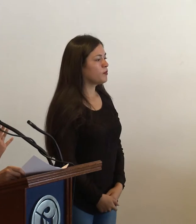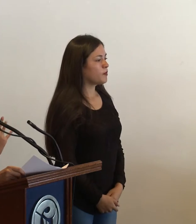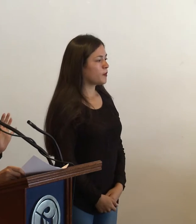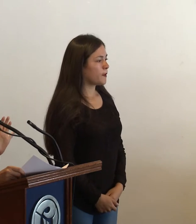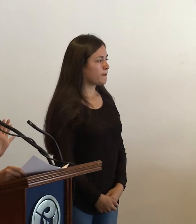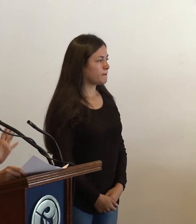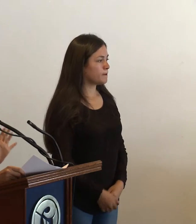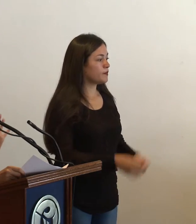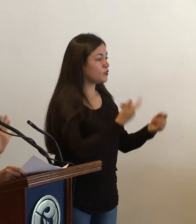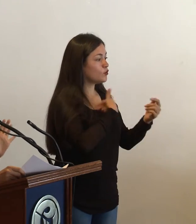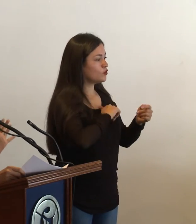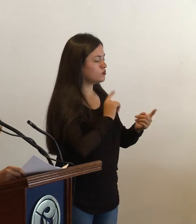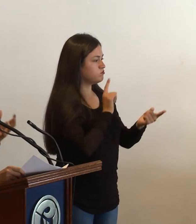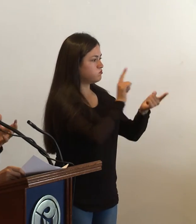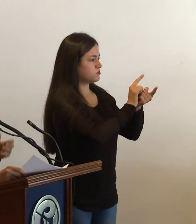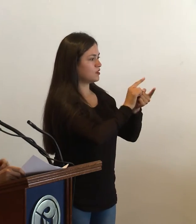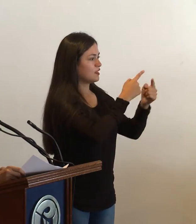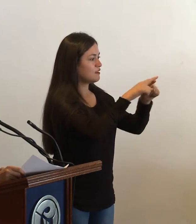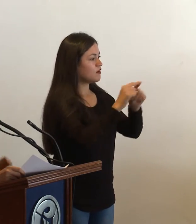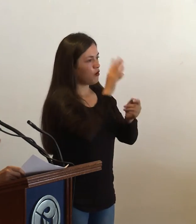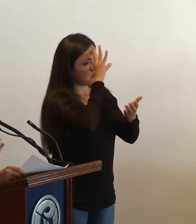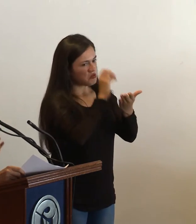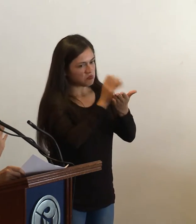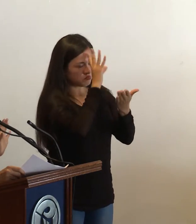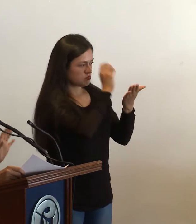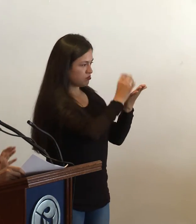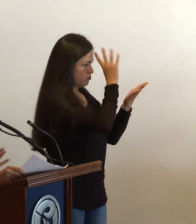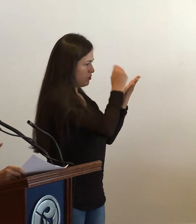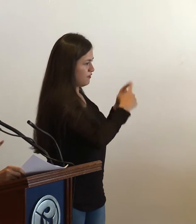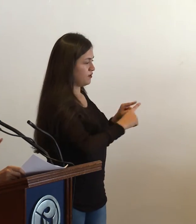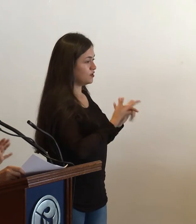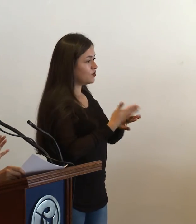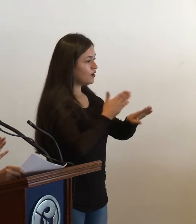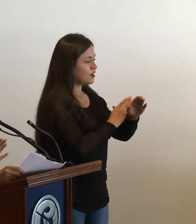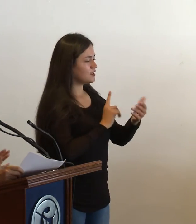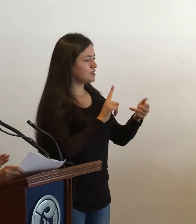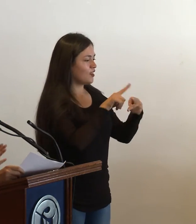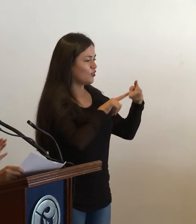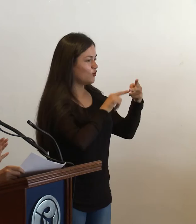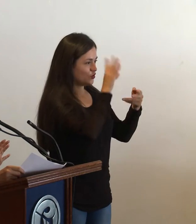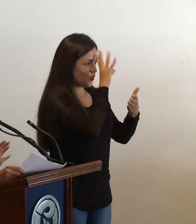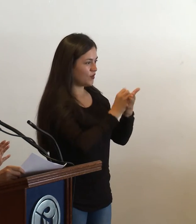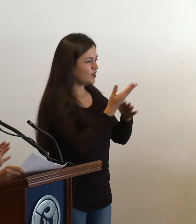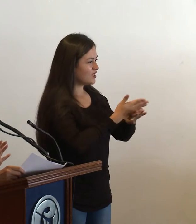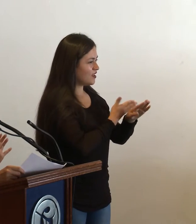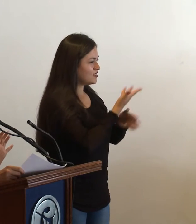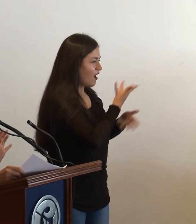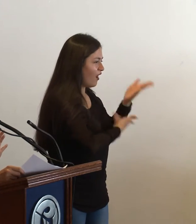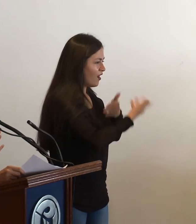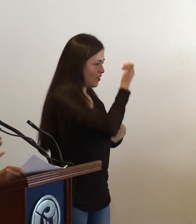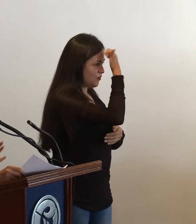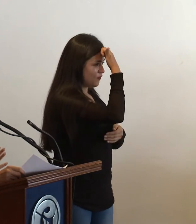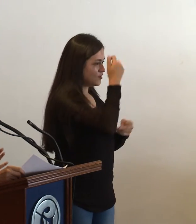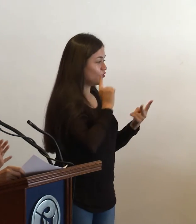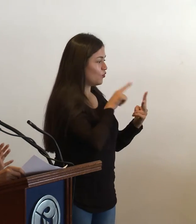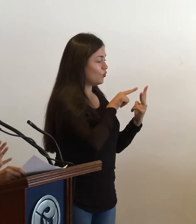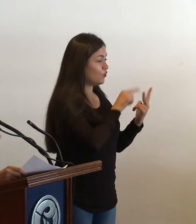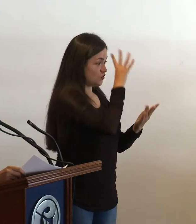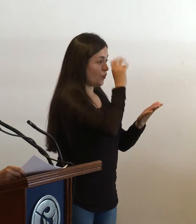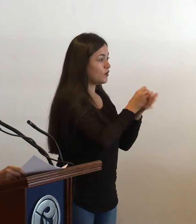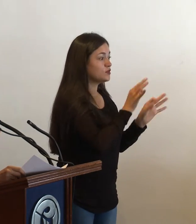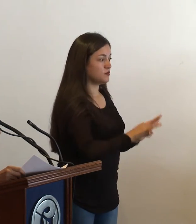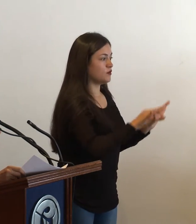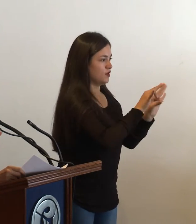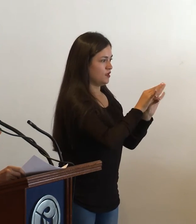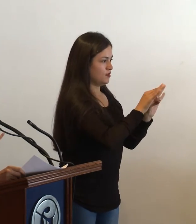encontramos diversas opiniones, pero rescato dos. Una que señala la educación comunitaria ya no es